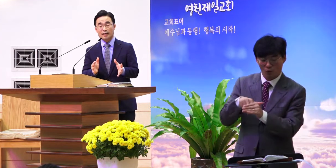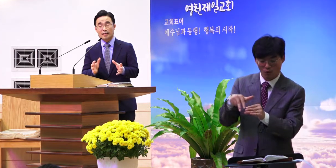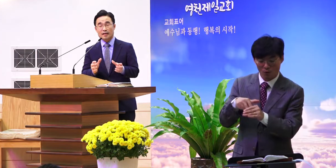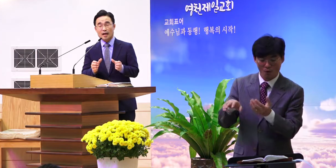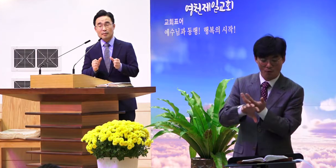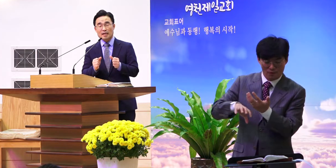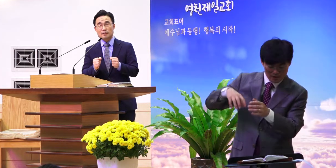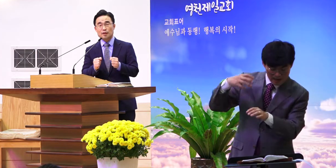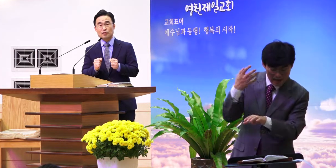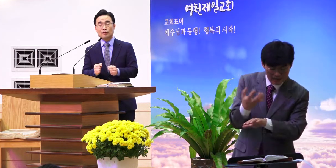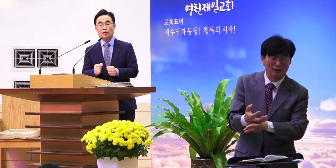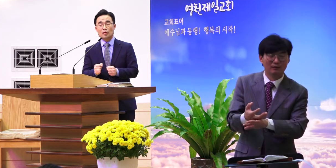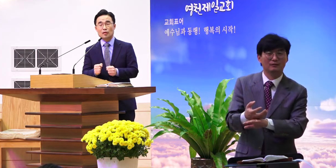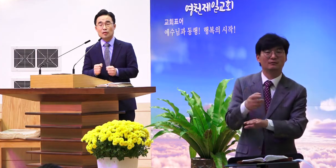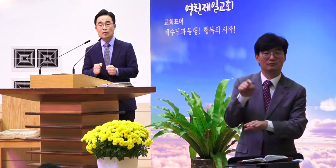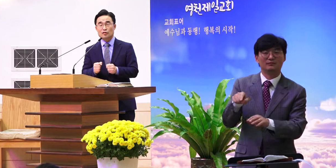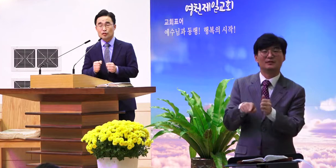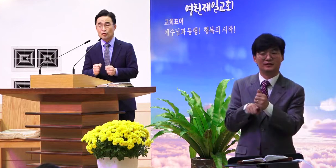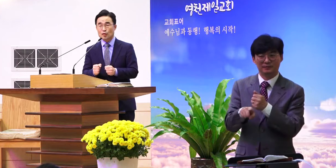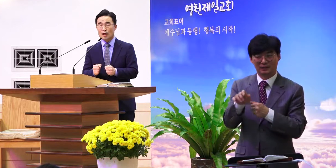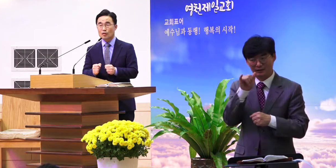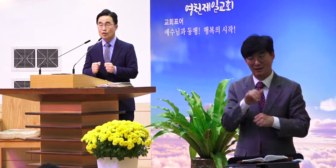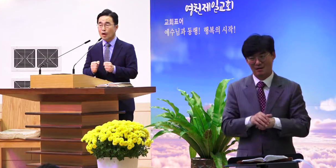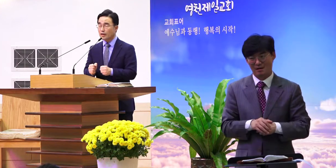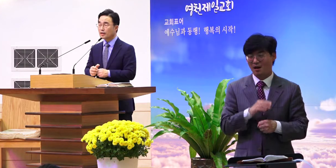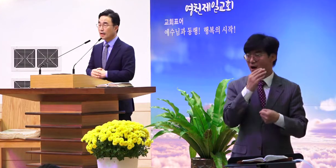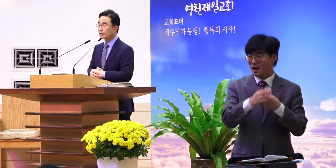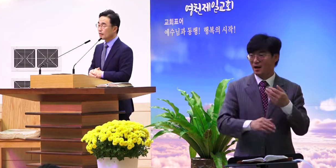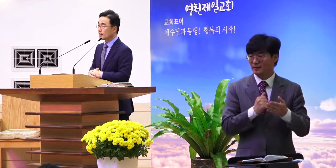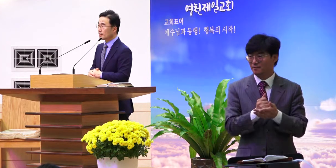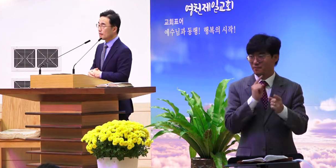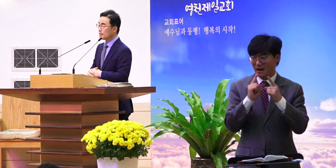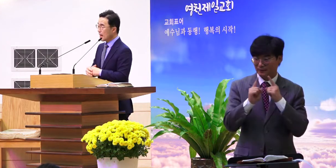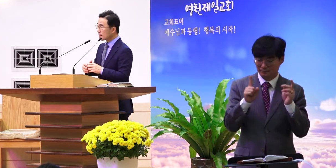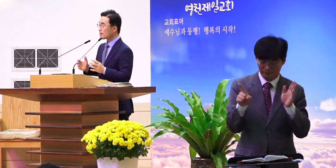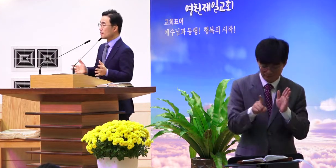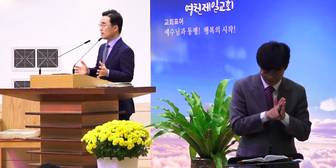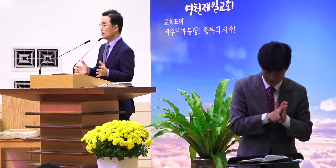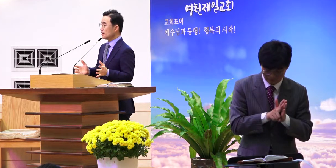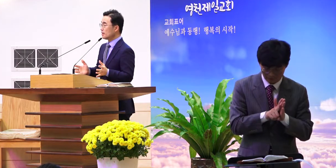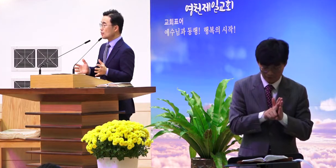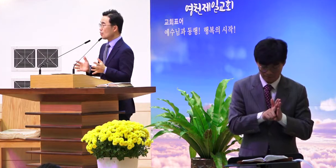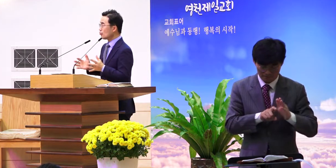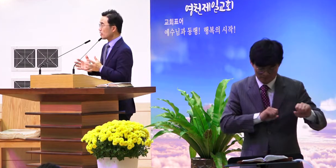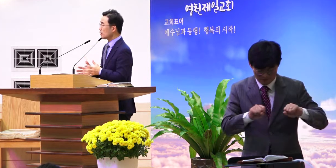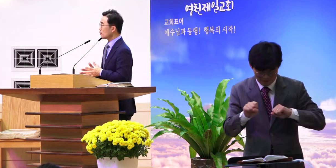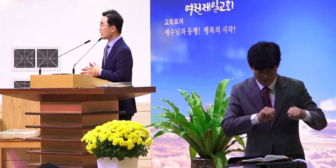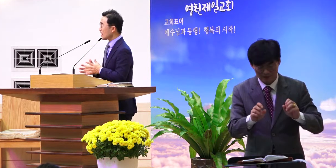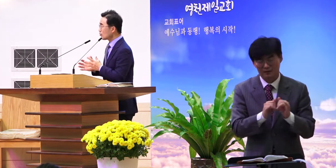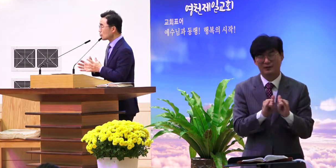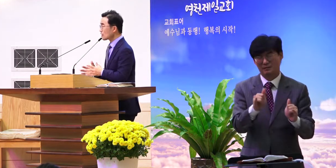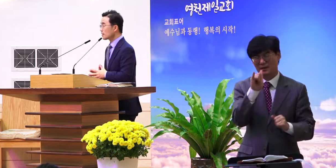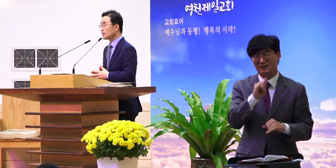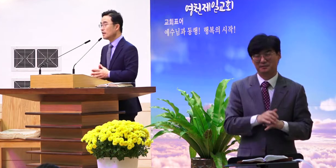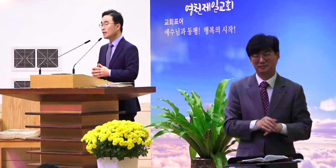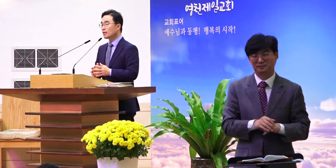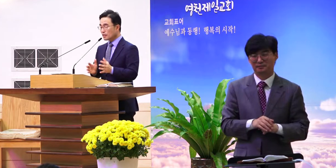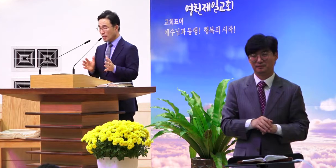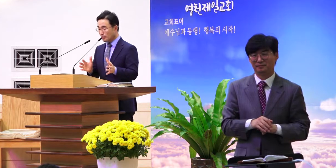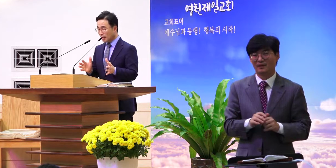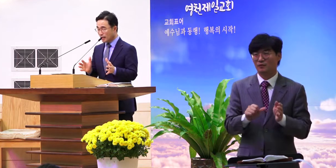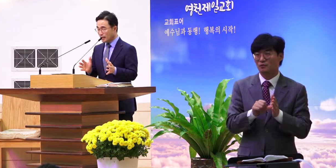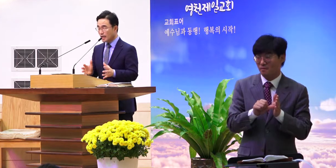이전에 하나님 말씀을 붙들고 순교하고 화형을 당했던 많은 사람들, 존 위클리프나 양 후스